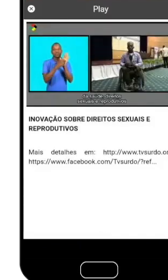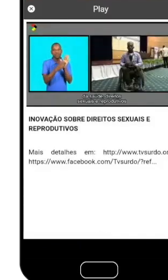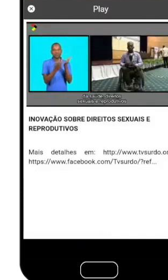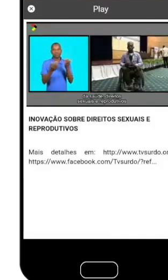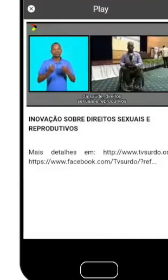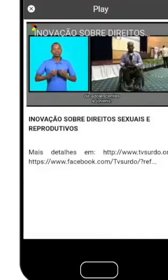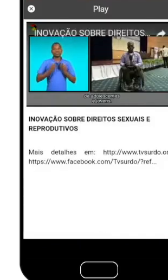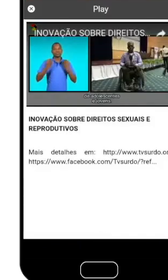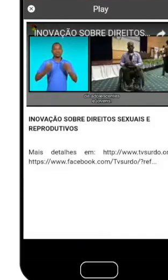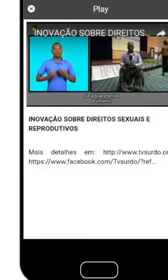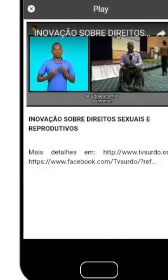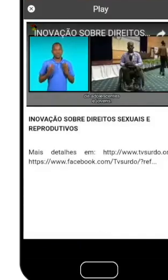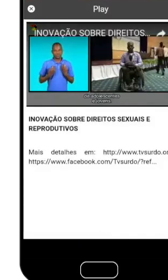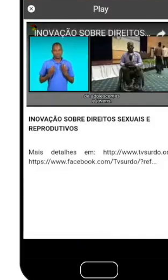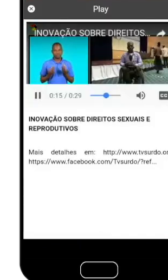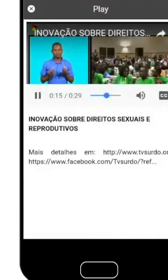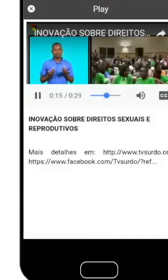É fácil de usá-lo.